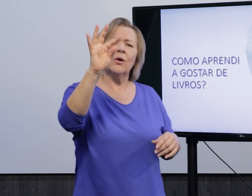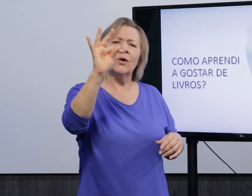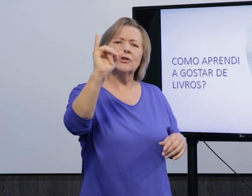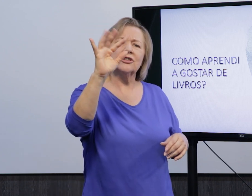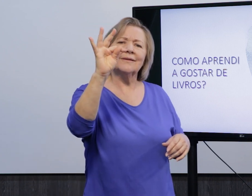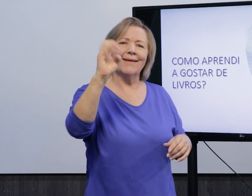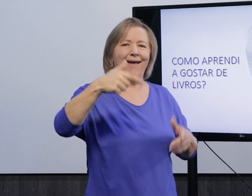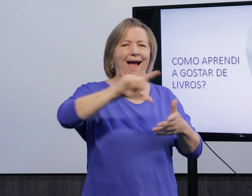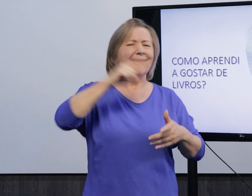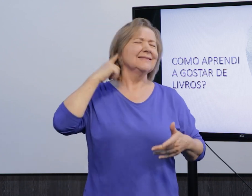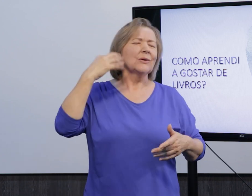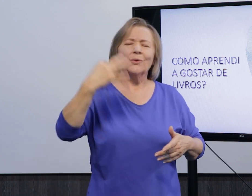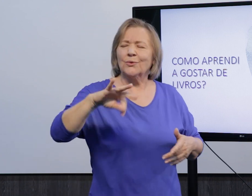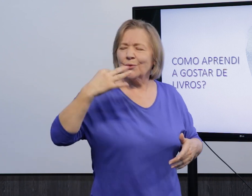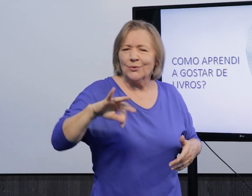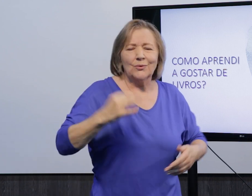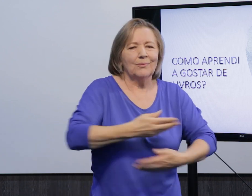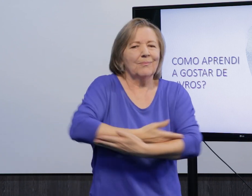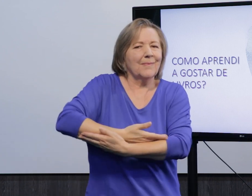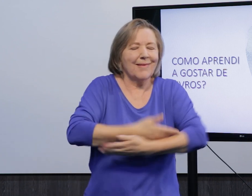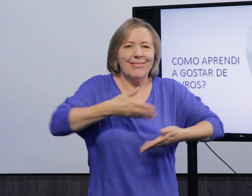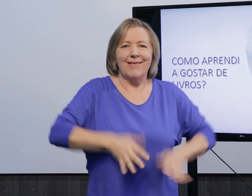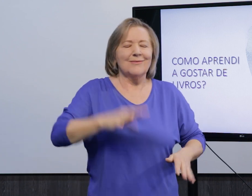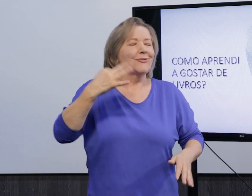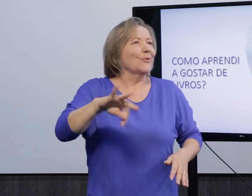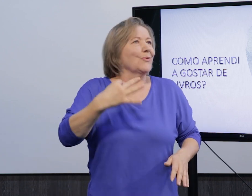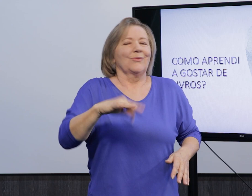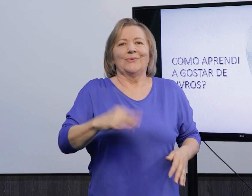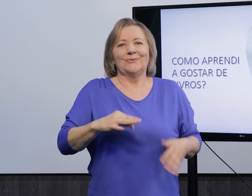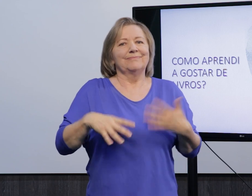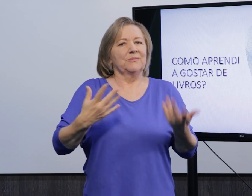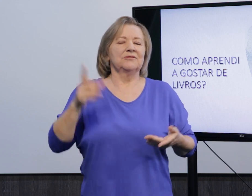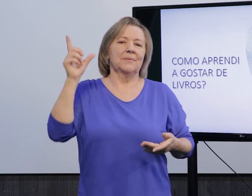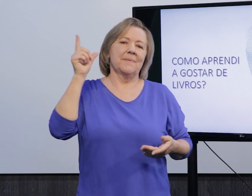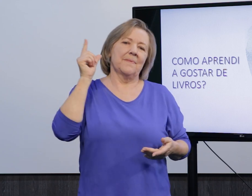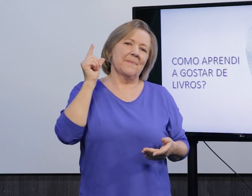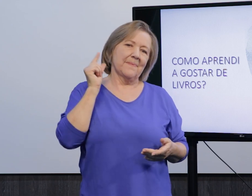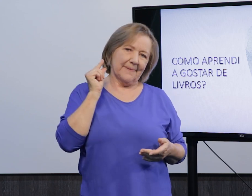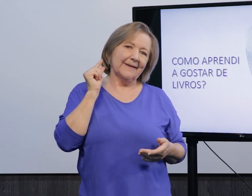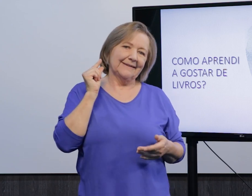eu tinha muito Tite dor nos ouvidos Né desde quando eu nasci fui perder a maldição